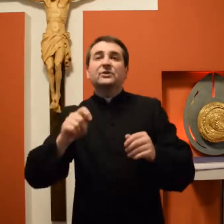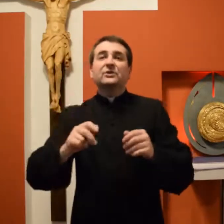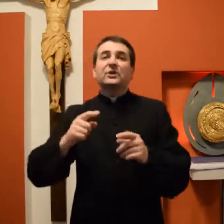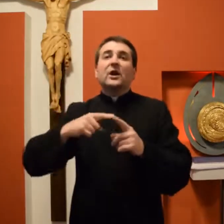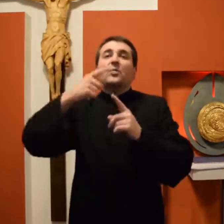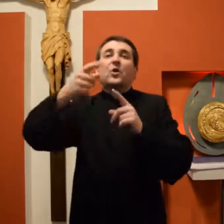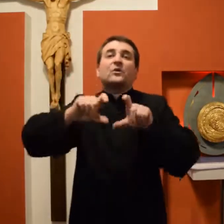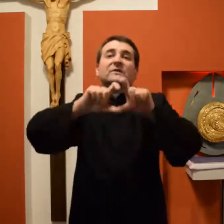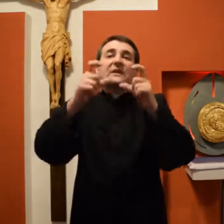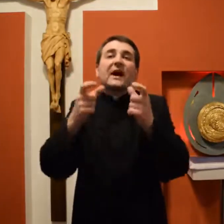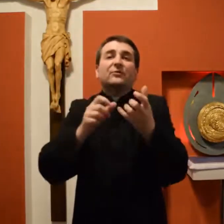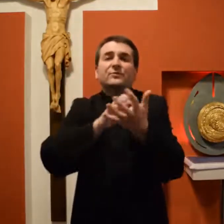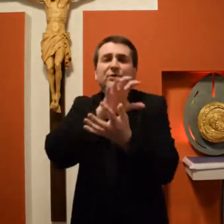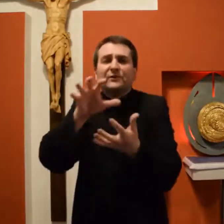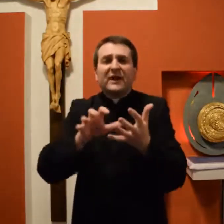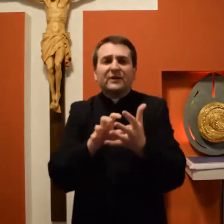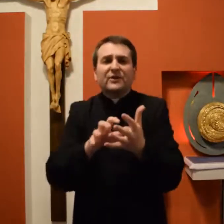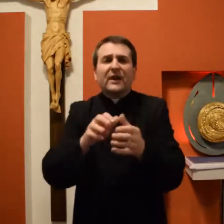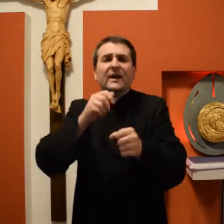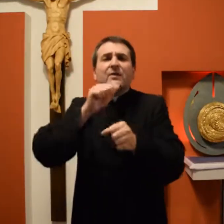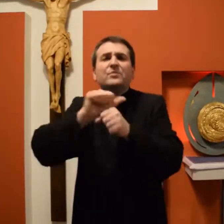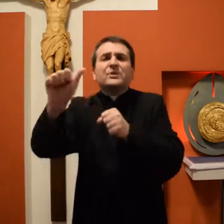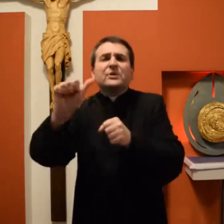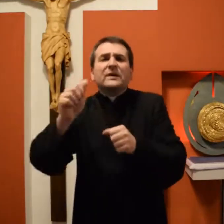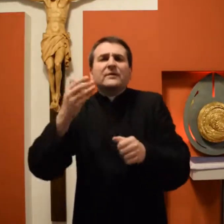jeździć po całym świecie, być